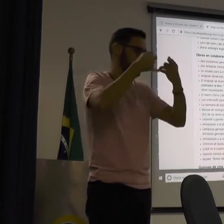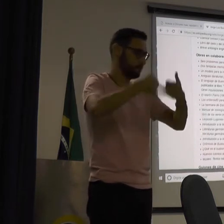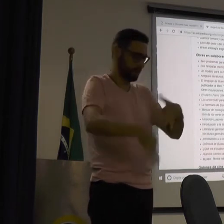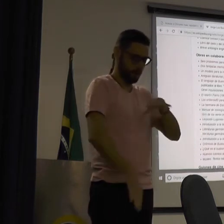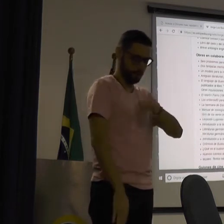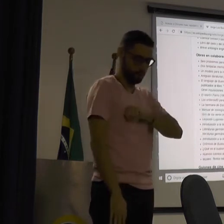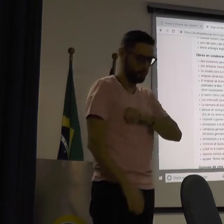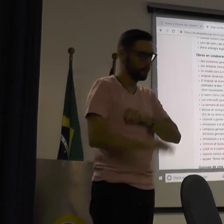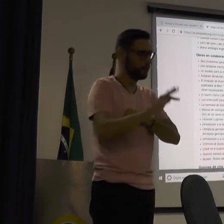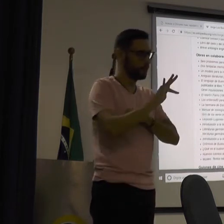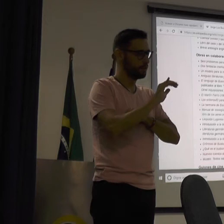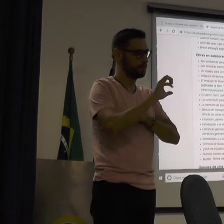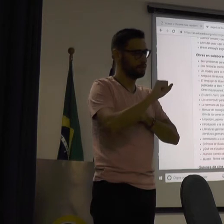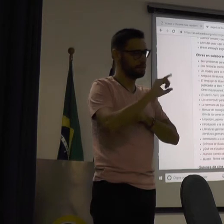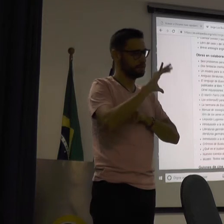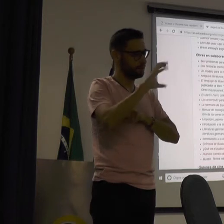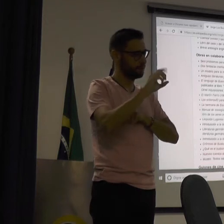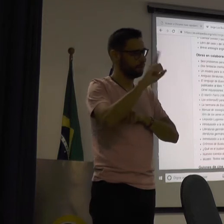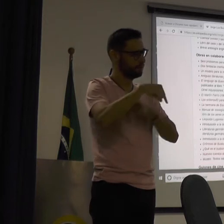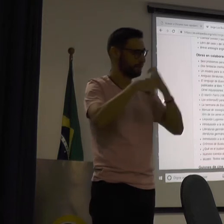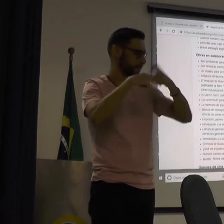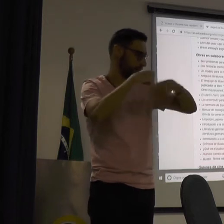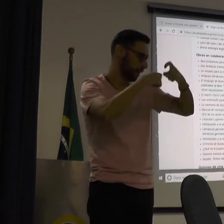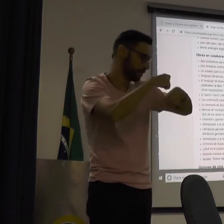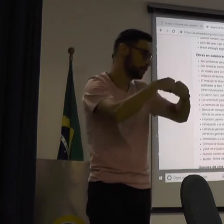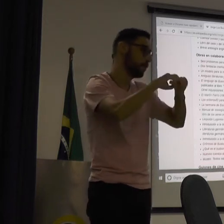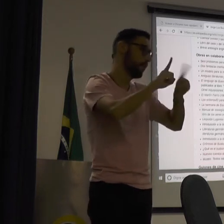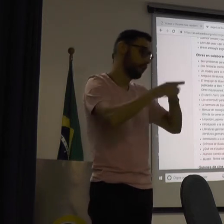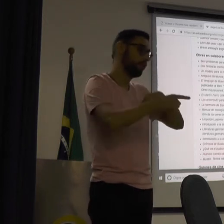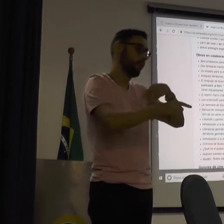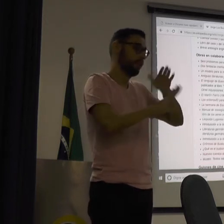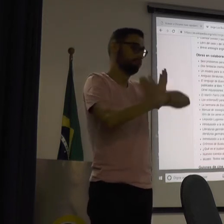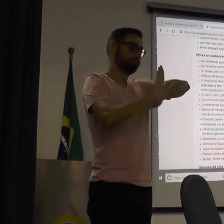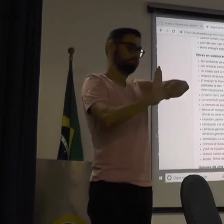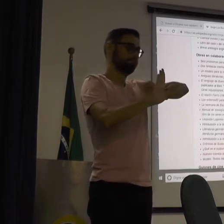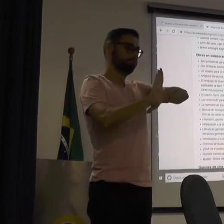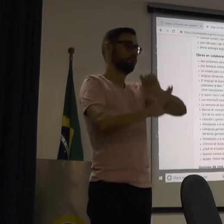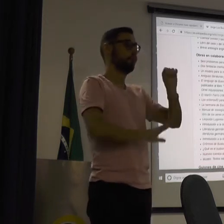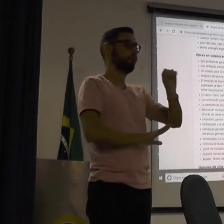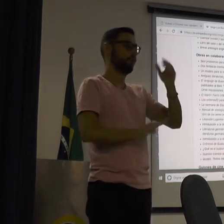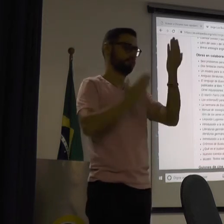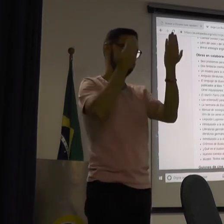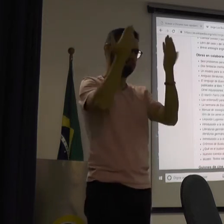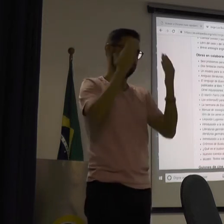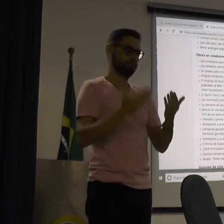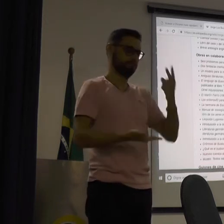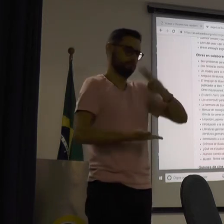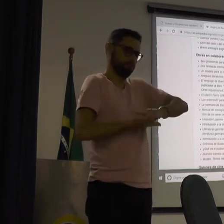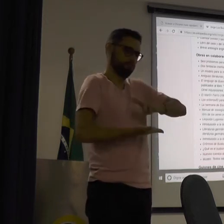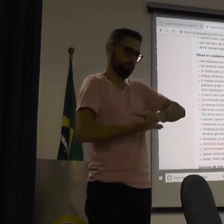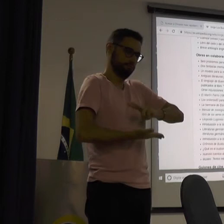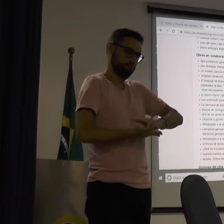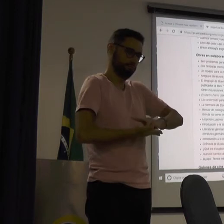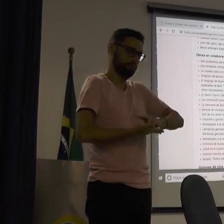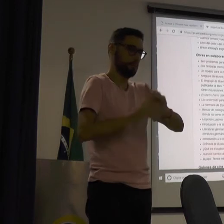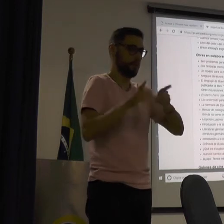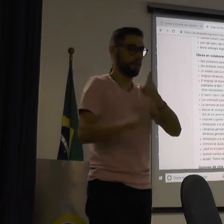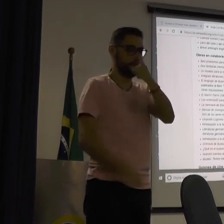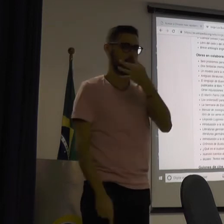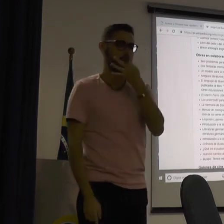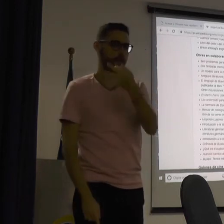pela psicanálise, a psicanálise está ali. O Freud, que tinha uma cultura filosófica e literária